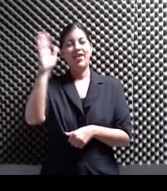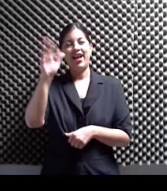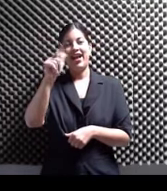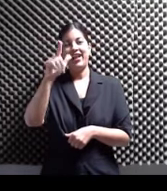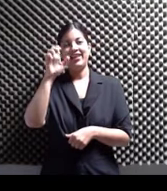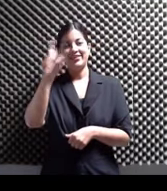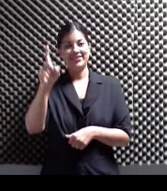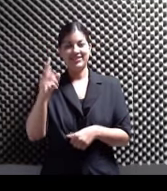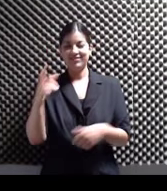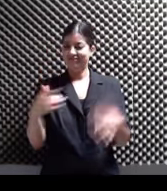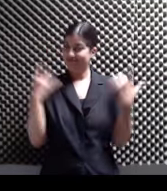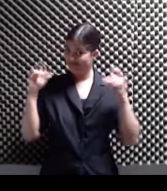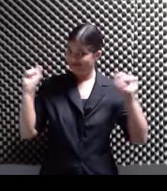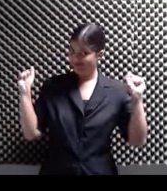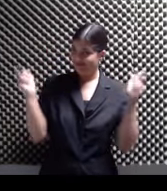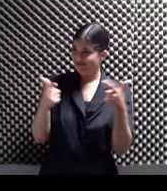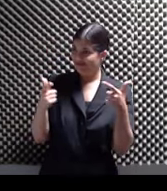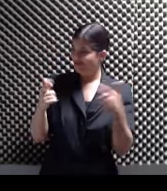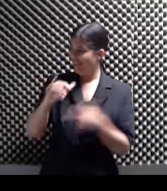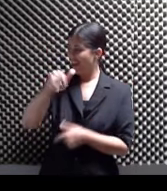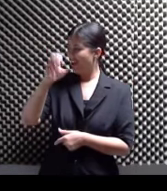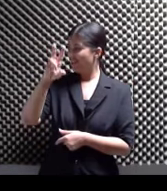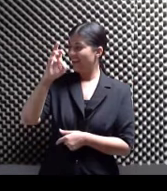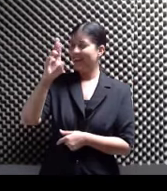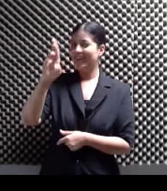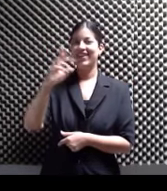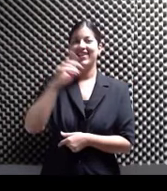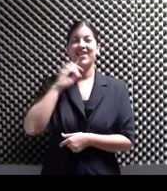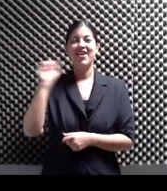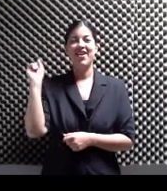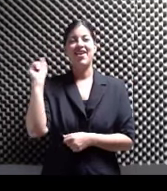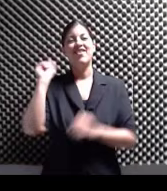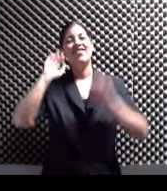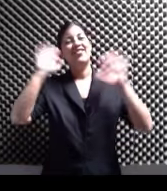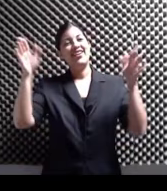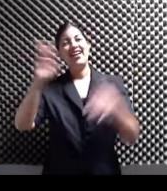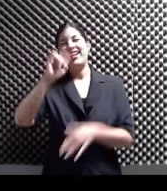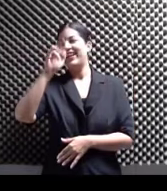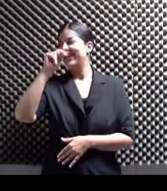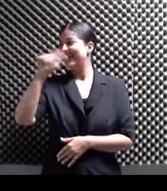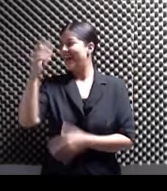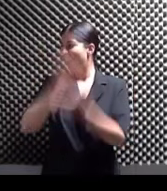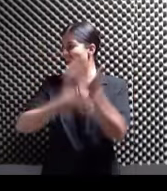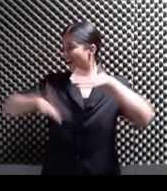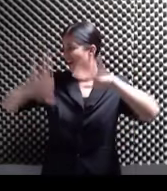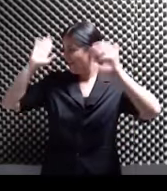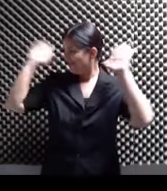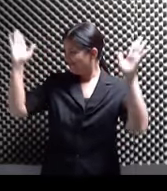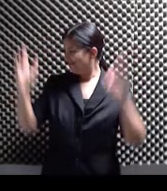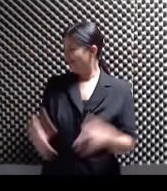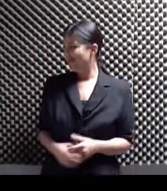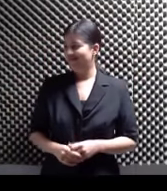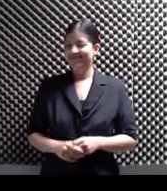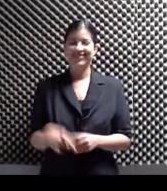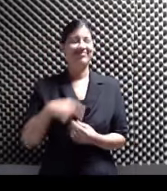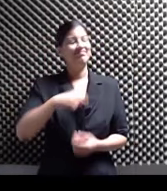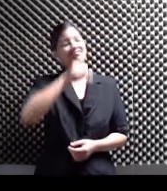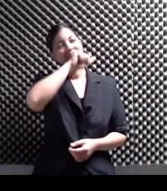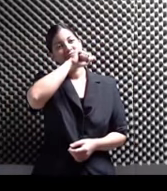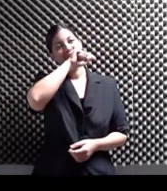José. ¿Cómo están todos? Hola a todos, hola a todos. Hola, Javier, hola a todos. Santiago. Hola, Reina. Va a avanzar rápido. Deje la mano arriba. Manos arriba, Reina. Me